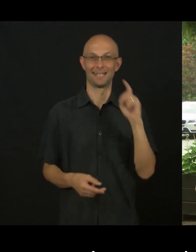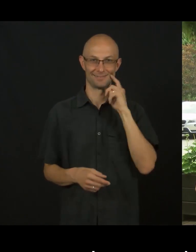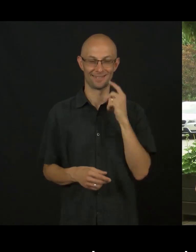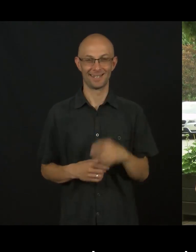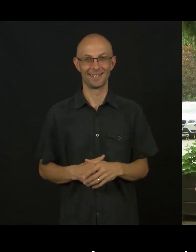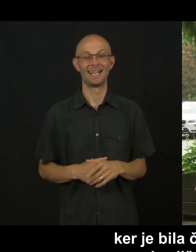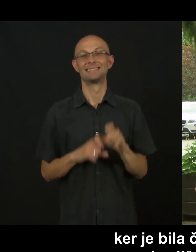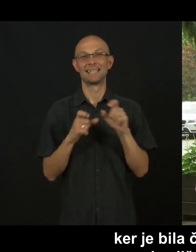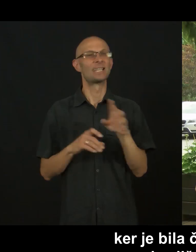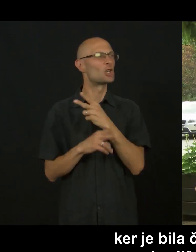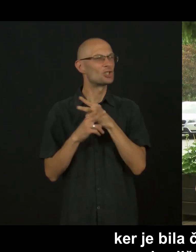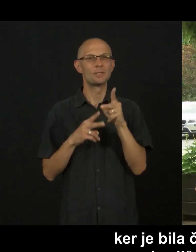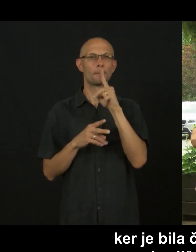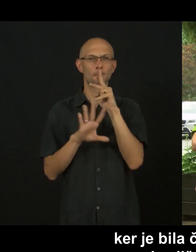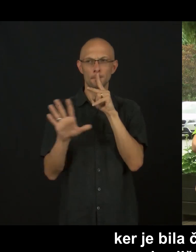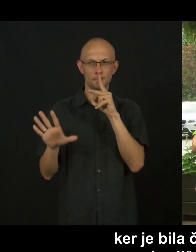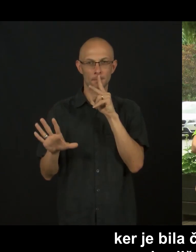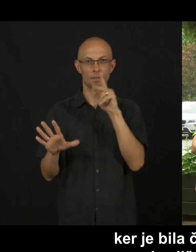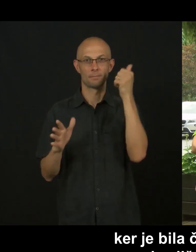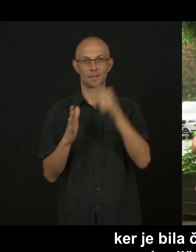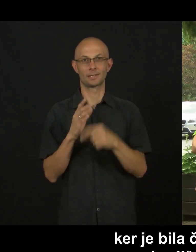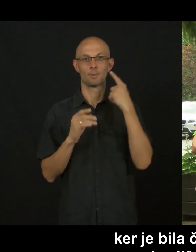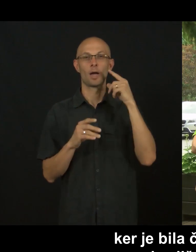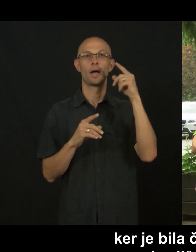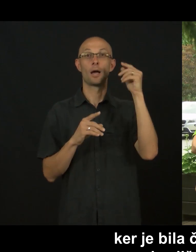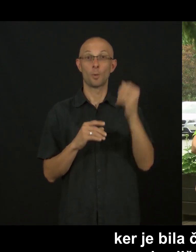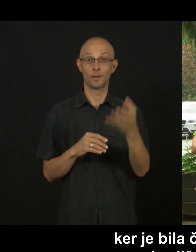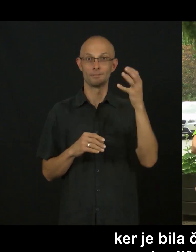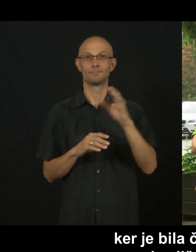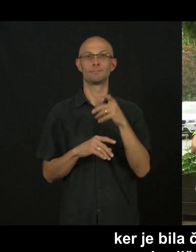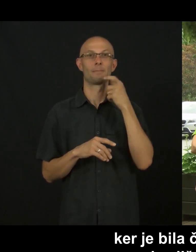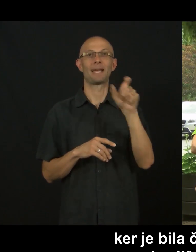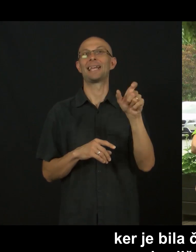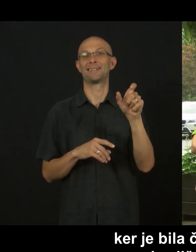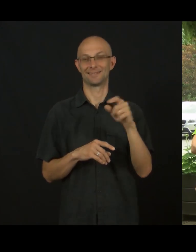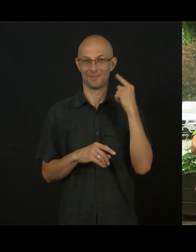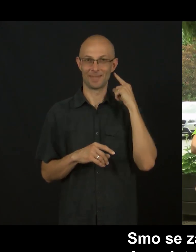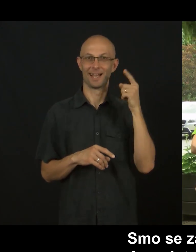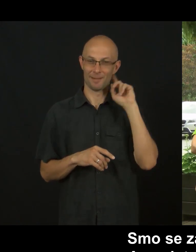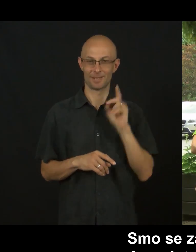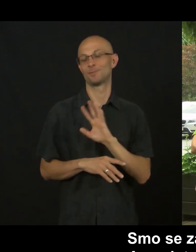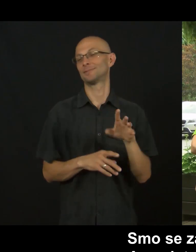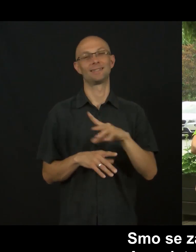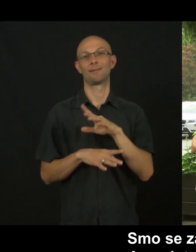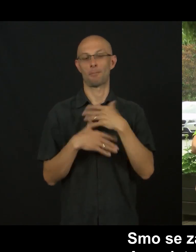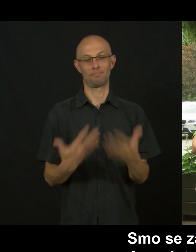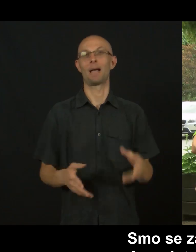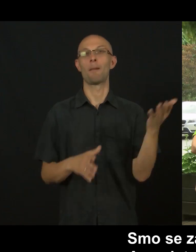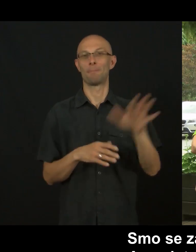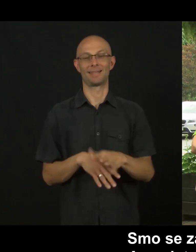začeli smejati, zrtek je bila čista tišina in sam tako se je slišali, tup, piip. In smo se začeli valati po